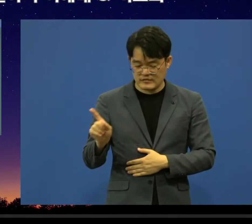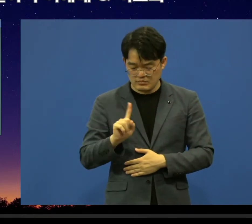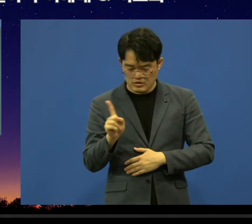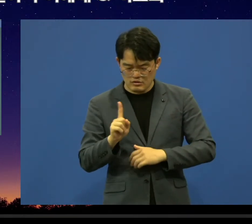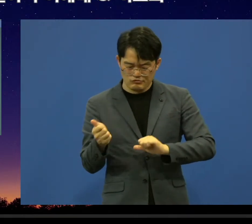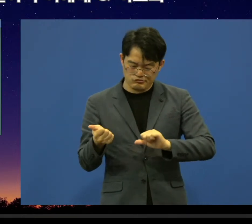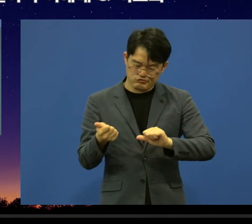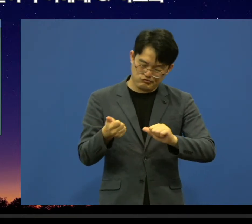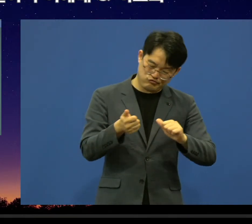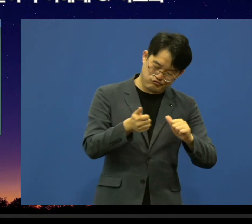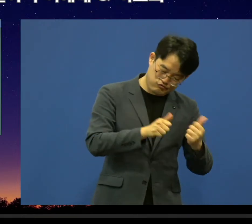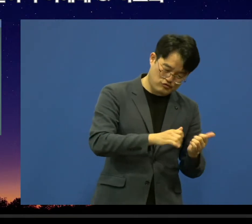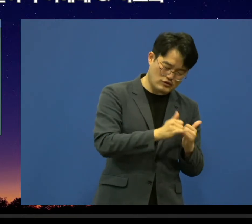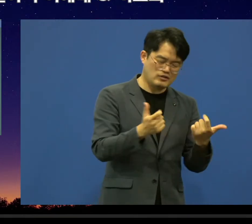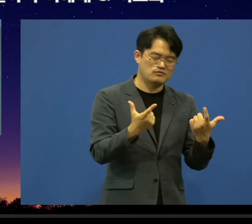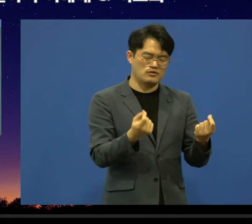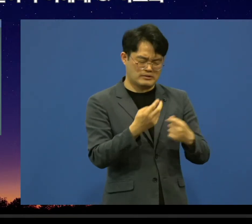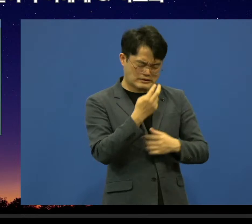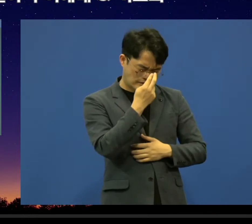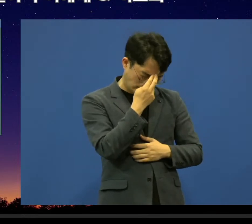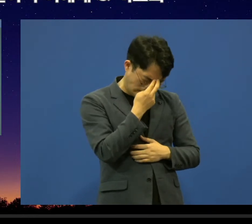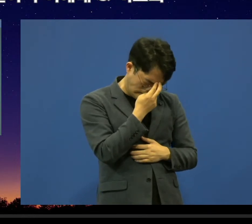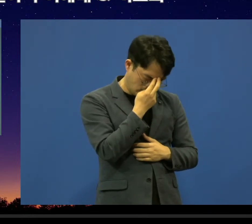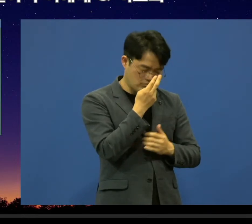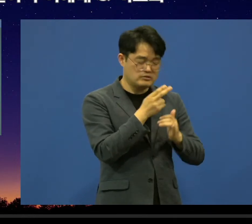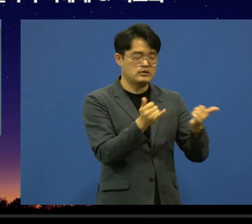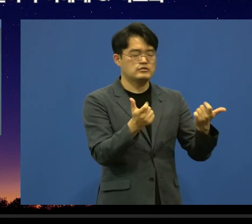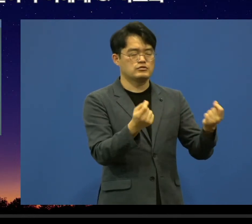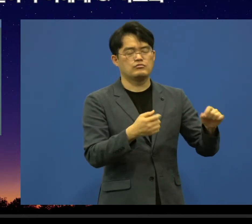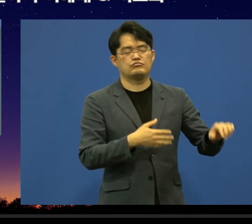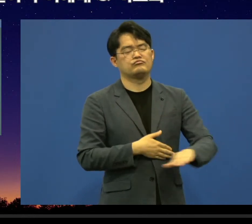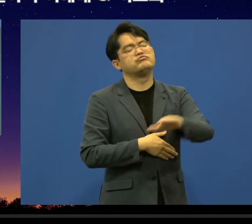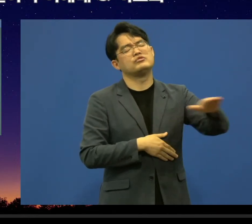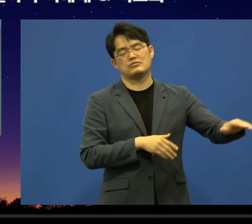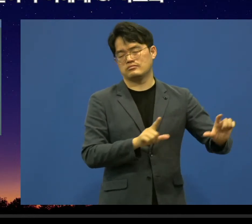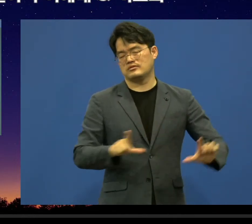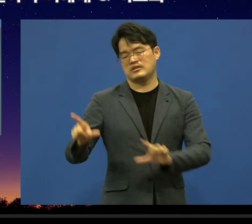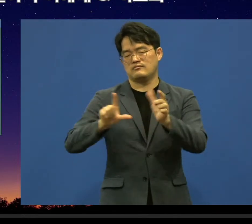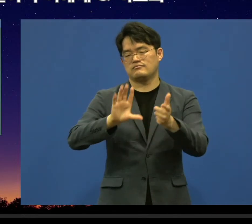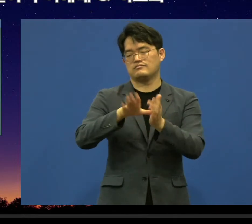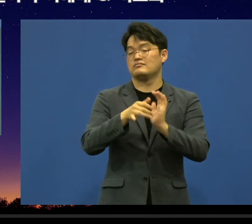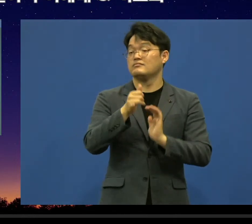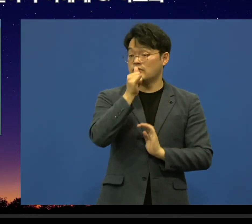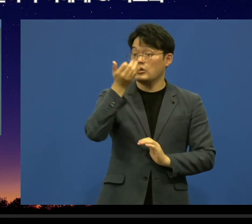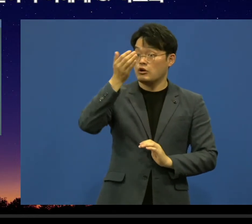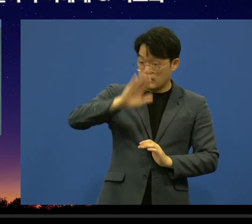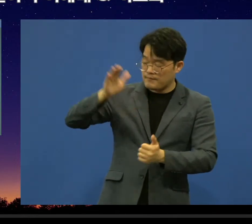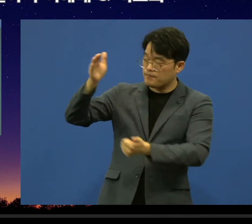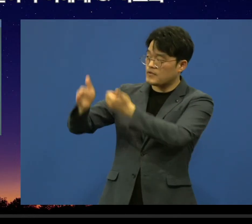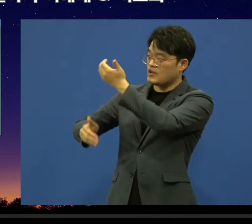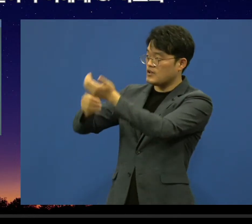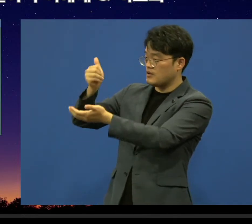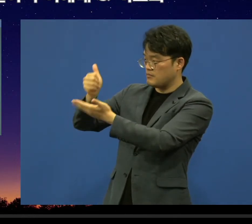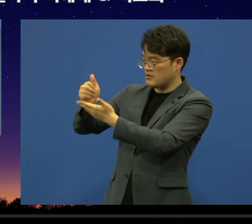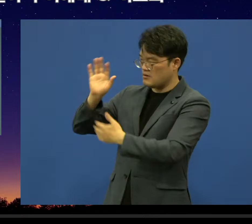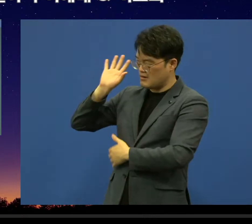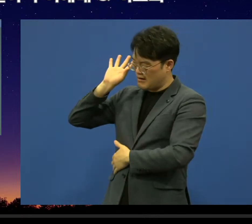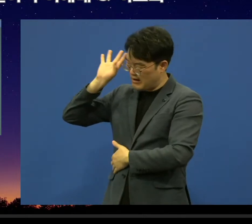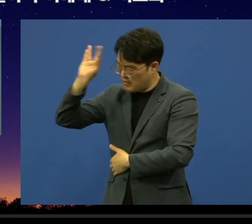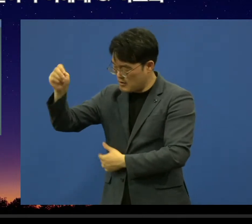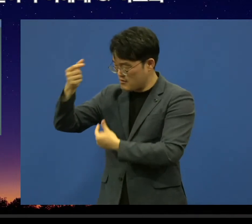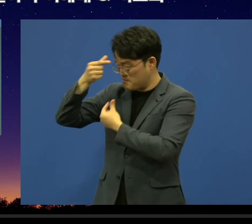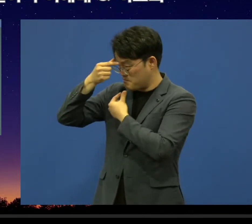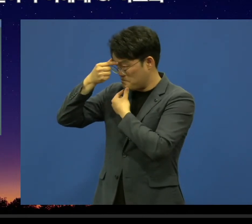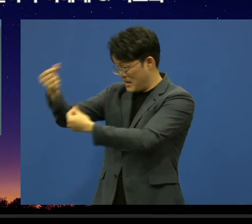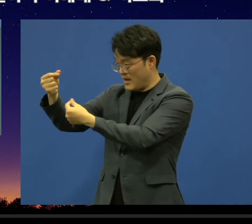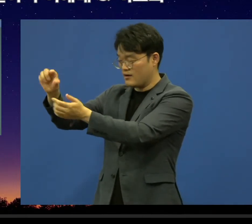자처럼 살 때가 있습니다. 하나님이 어떤 거룩한 한 순간을 위해 나를 부르셨구나